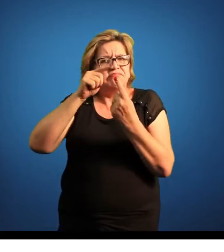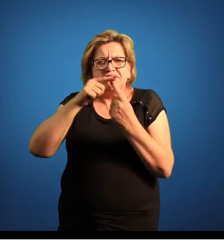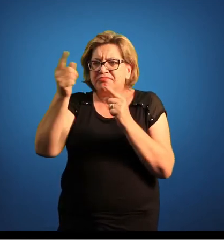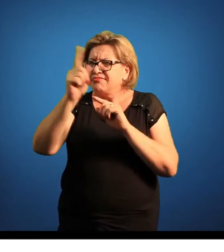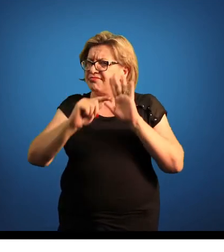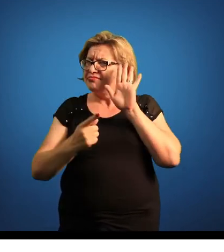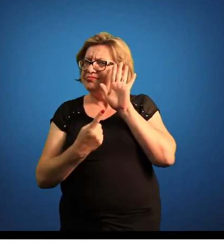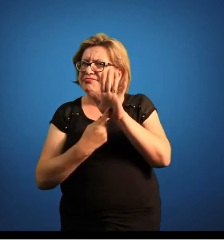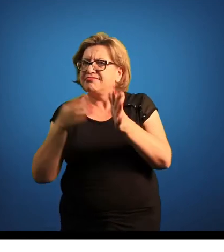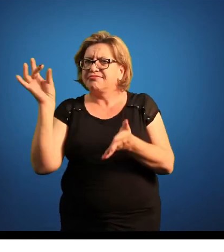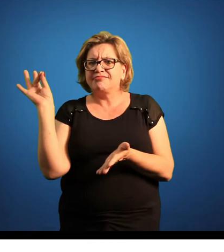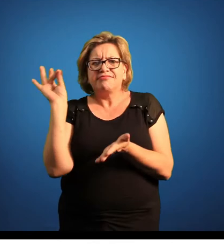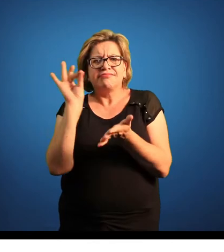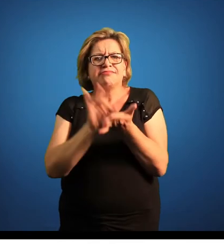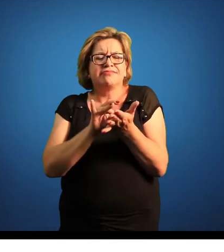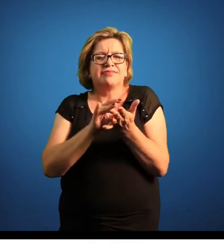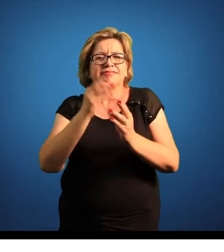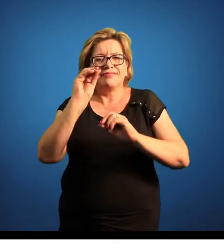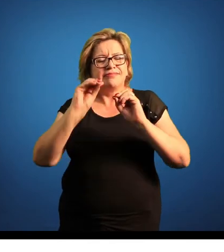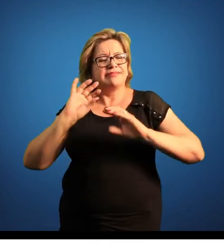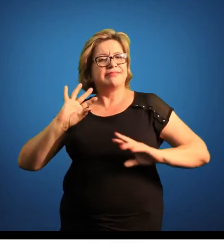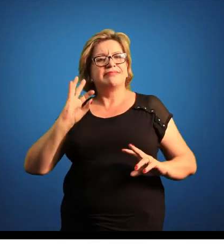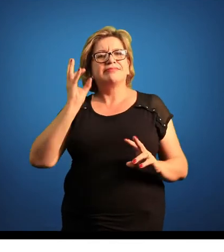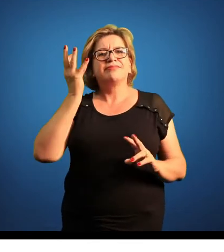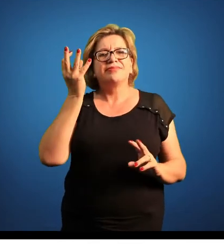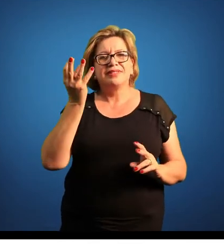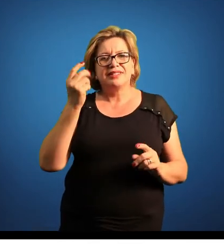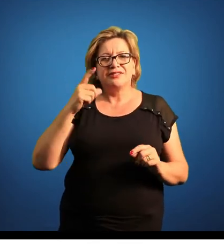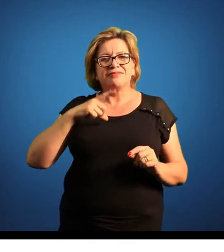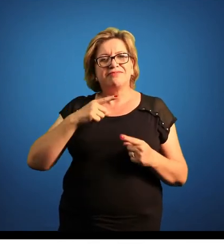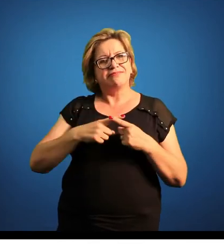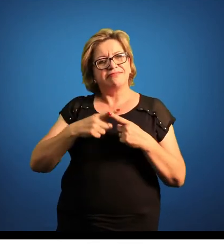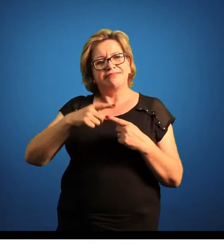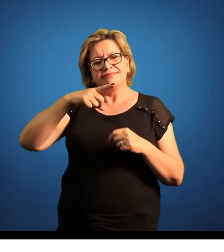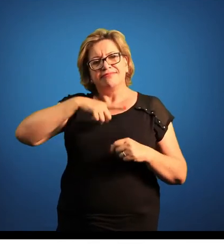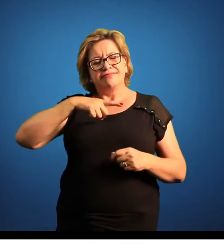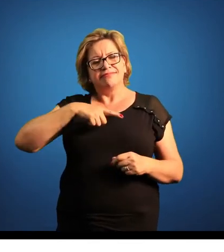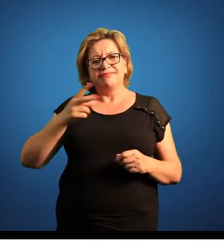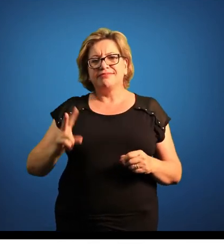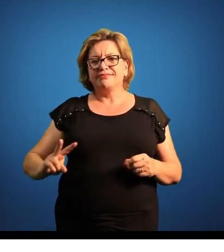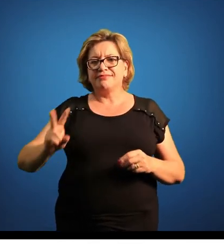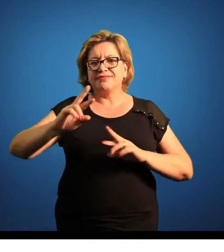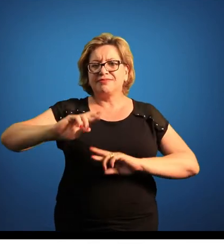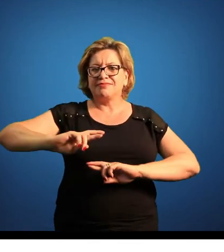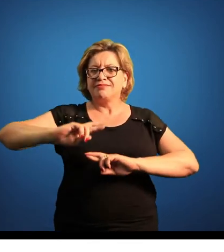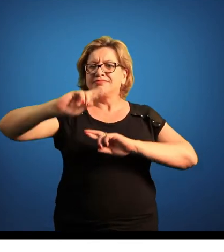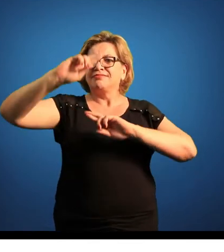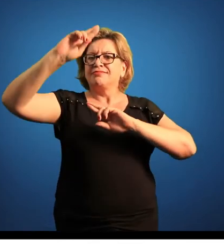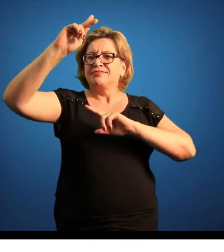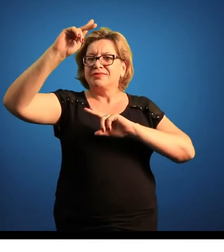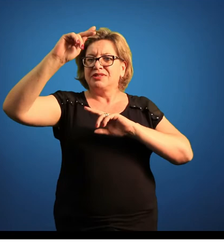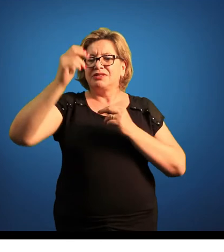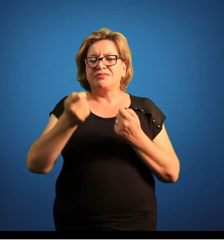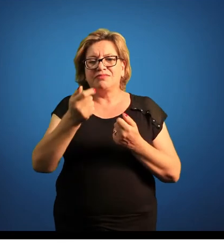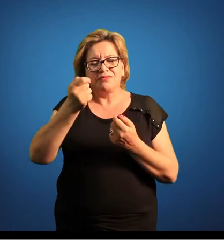valor. E isso ocorre quando eu tenho valores extremamente altos ou baixos. Vai